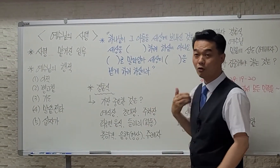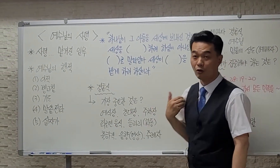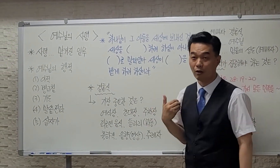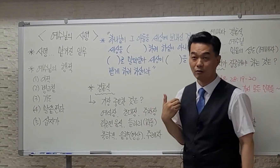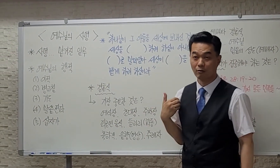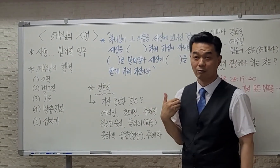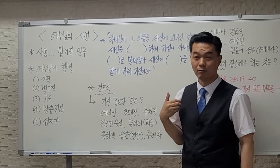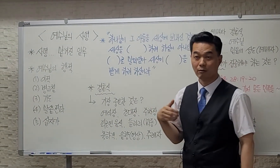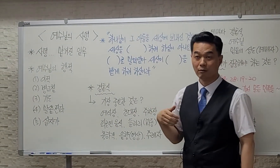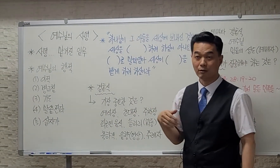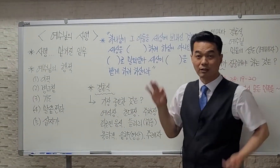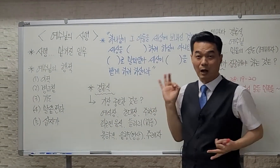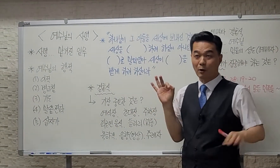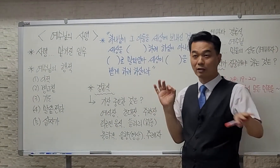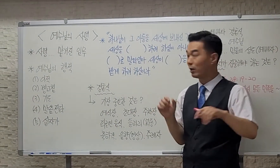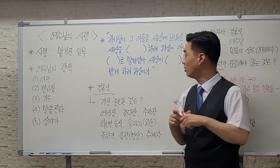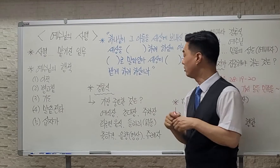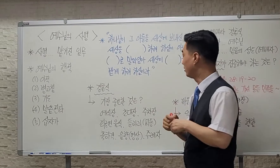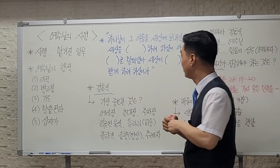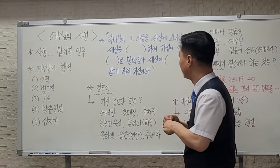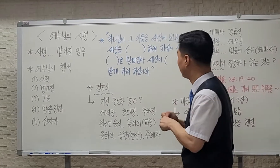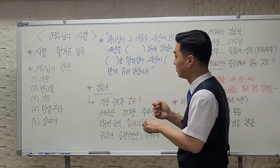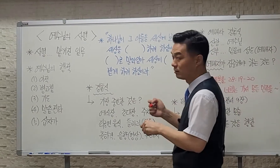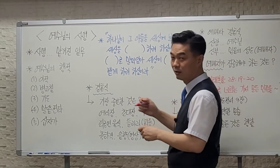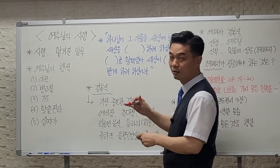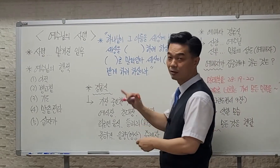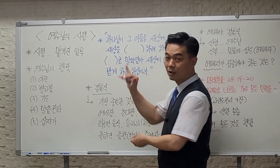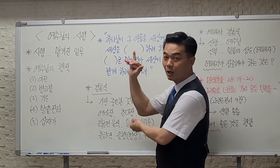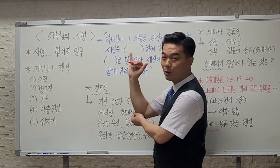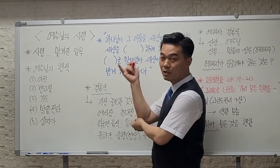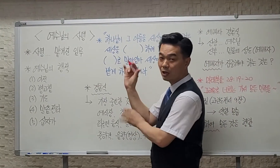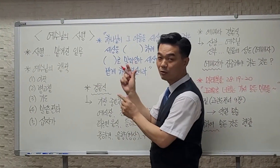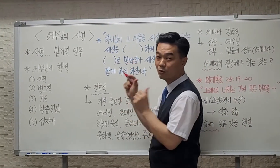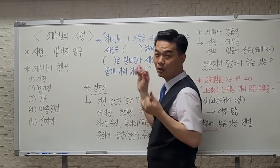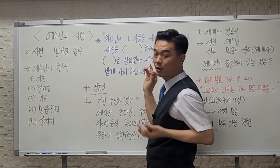거예요? 다시 가만히 가만히 아니고 가만.